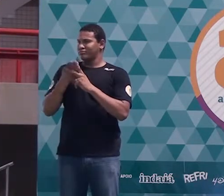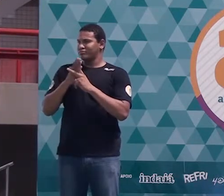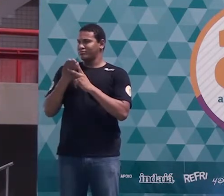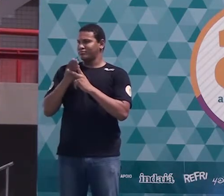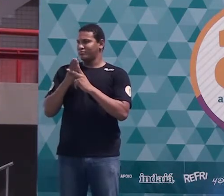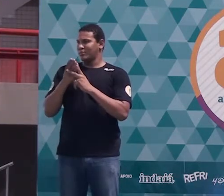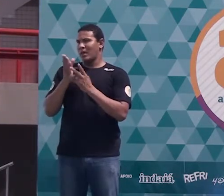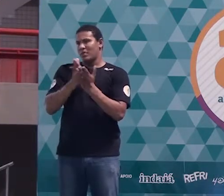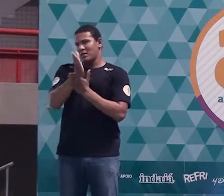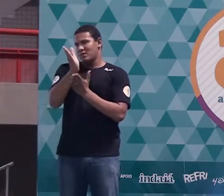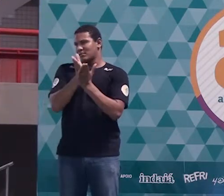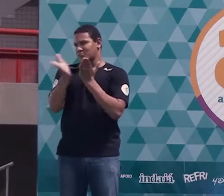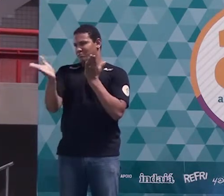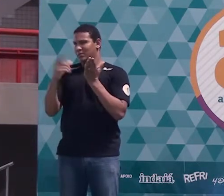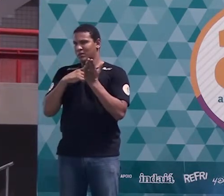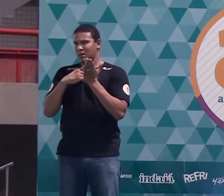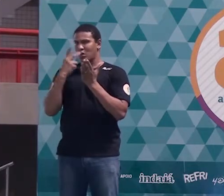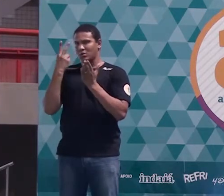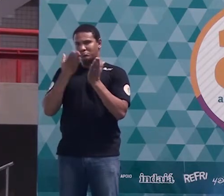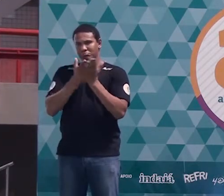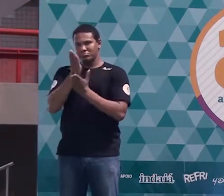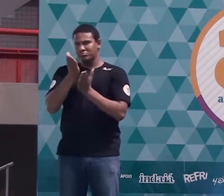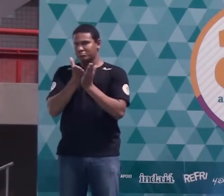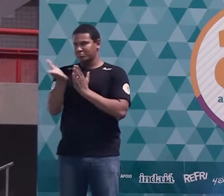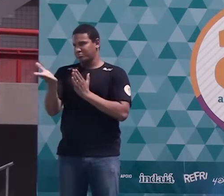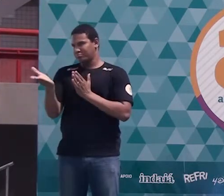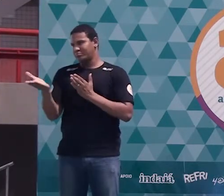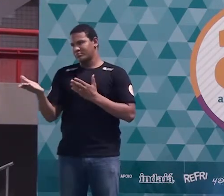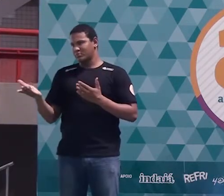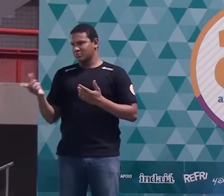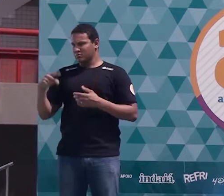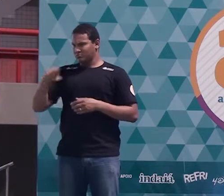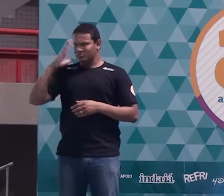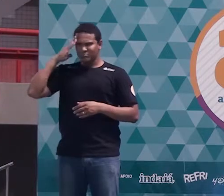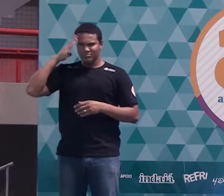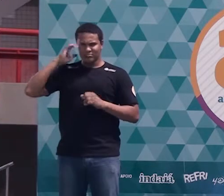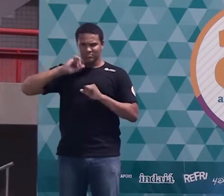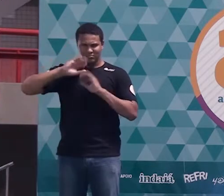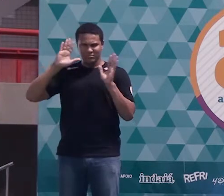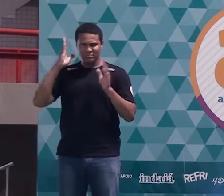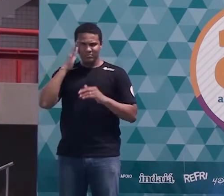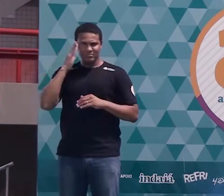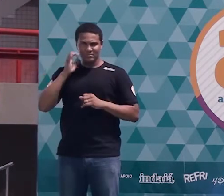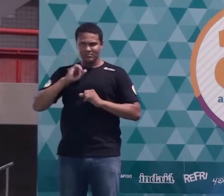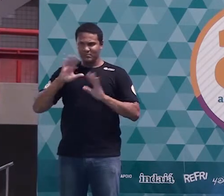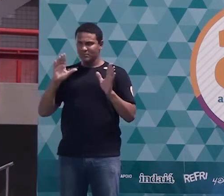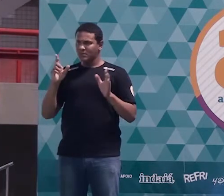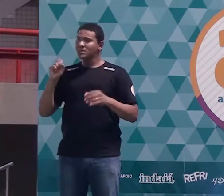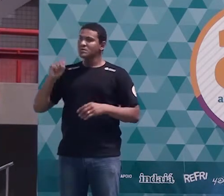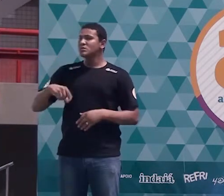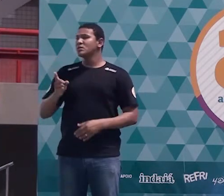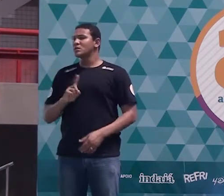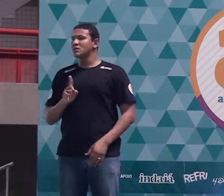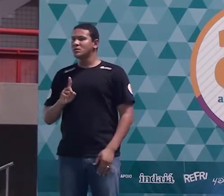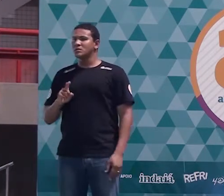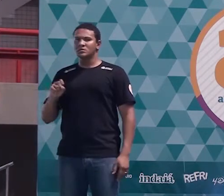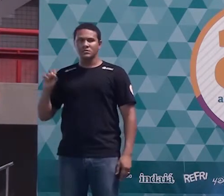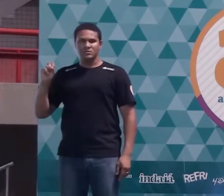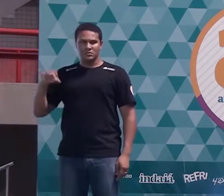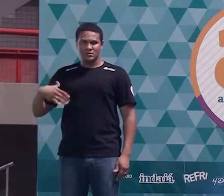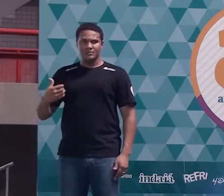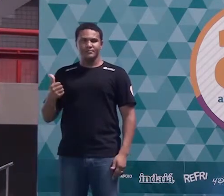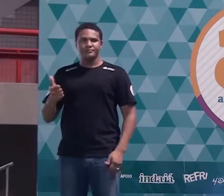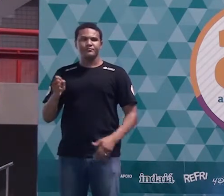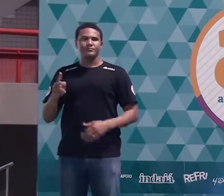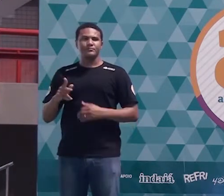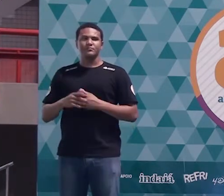ambiguidade. Ambiguidade é o duplo sentido. Vocês estão entendendo tudo direitinho? Sim ou não?